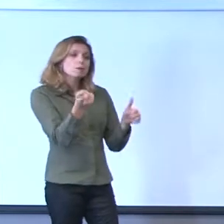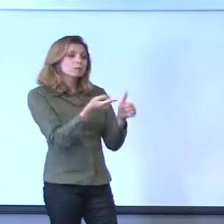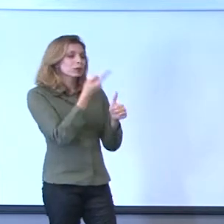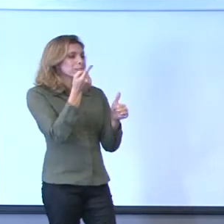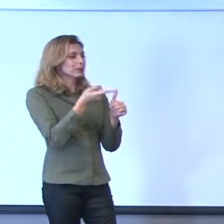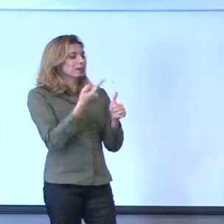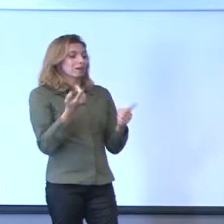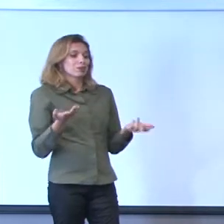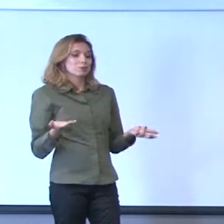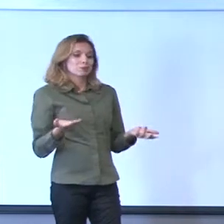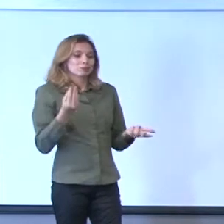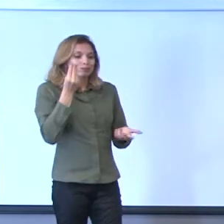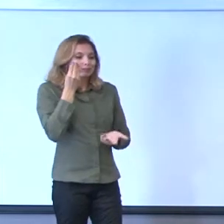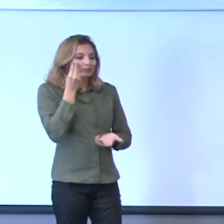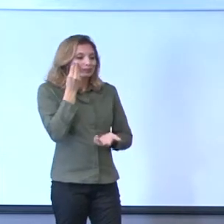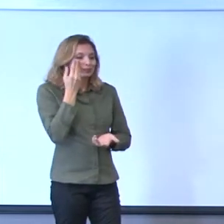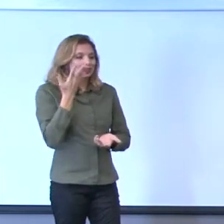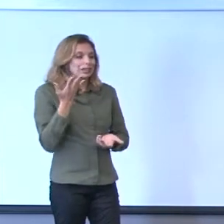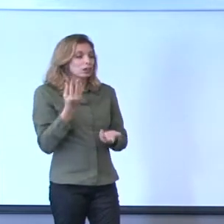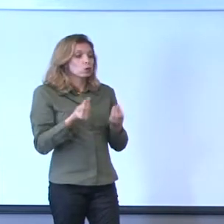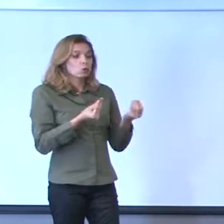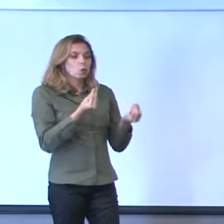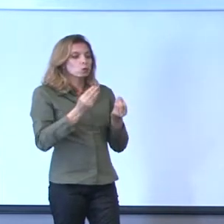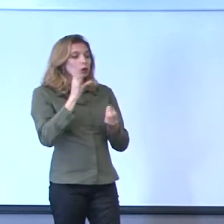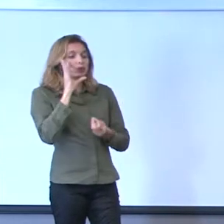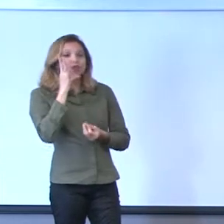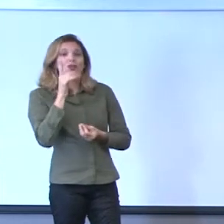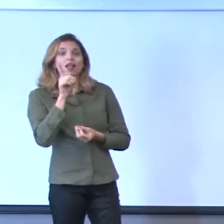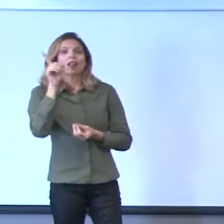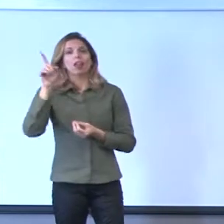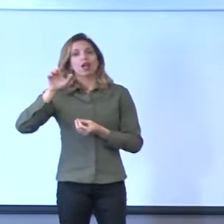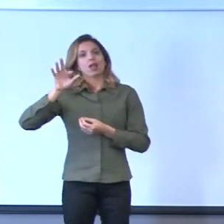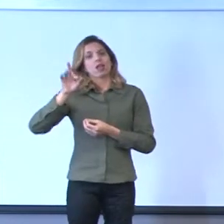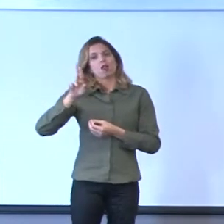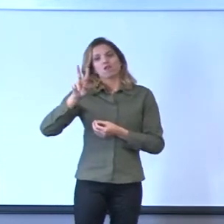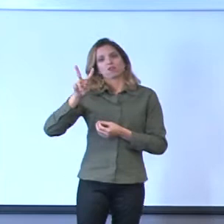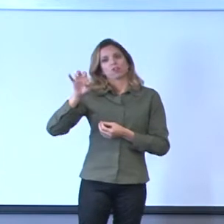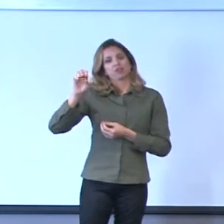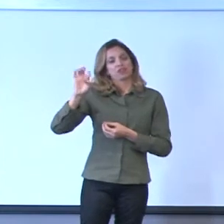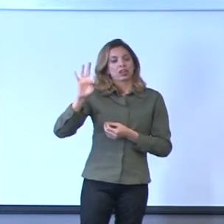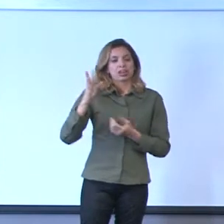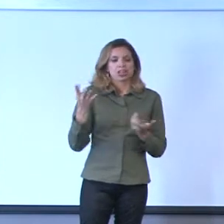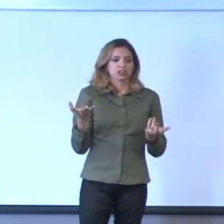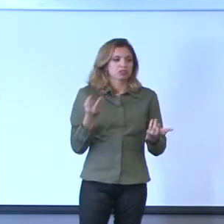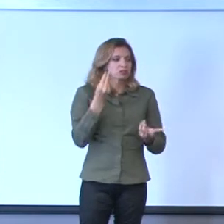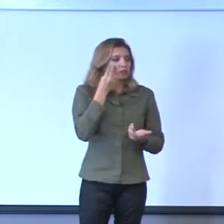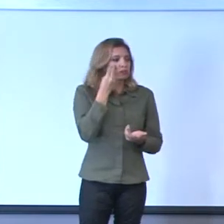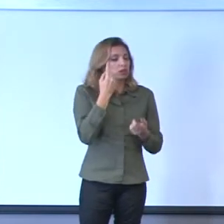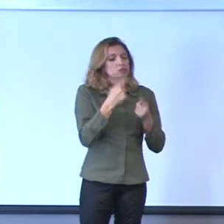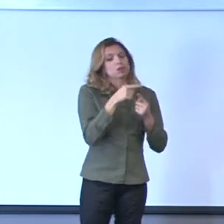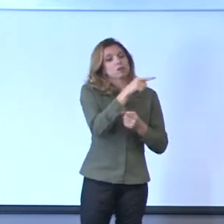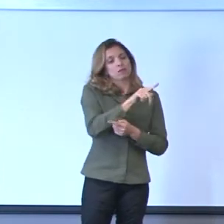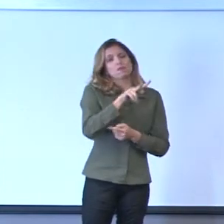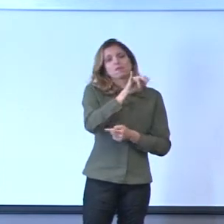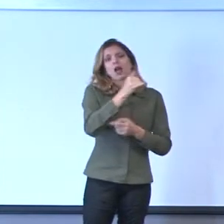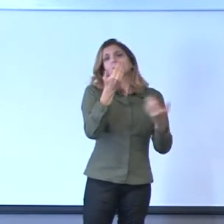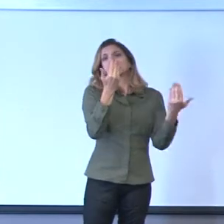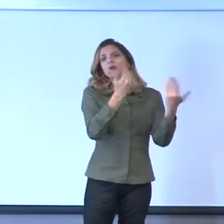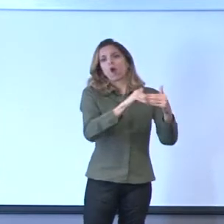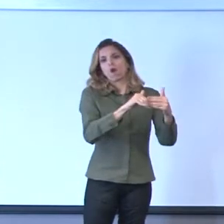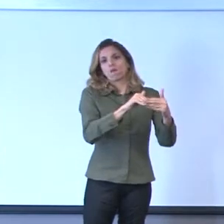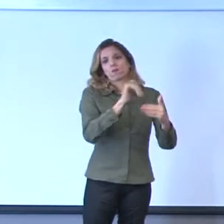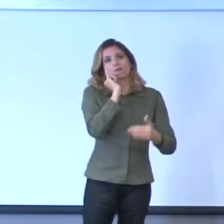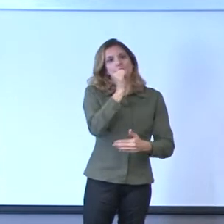reproduzir essa solução da FUVEST, você vai fazer, então, a prova ditando